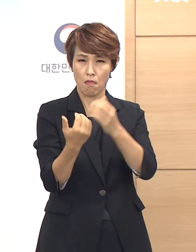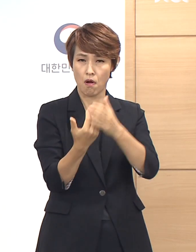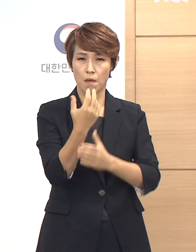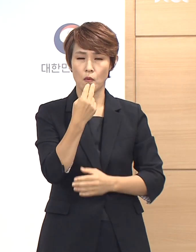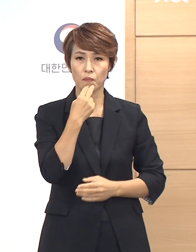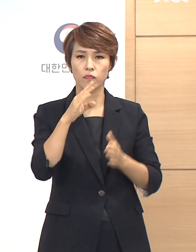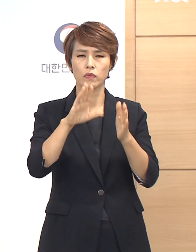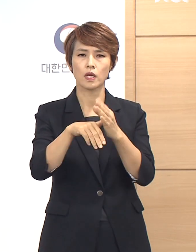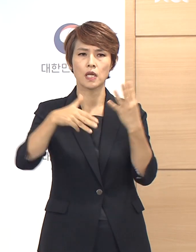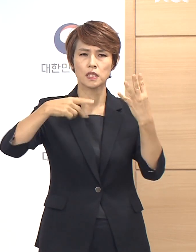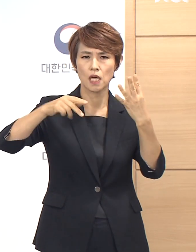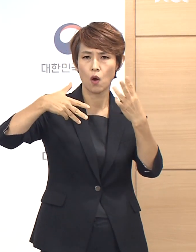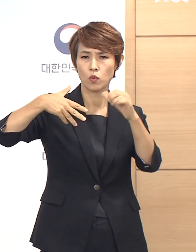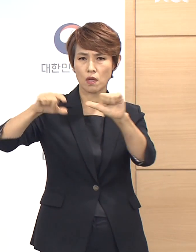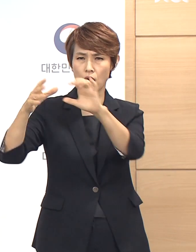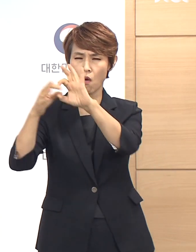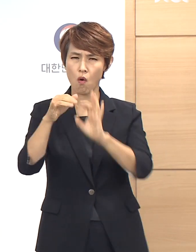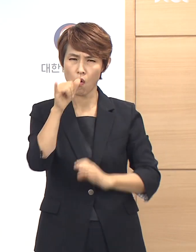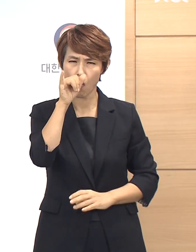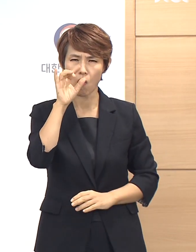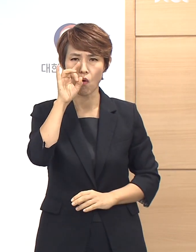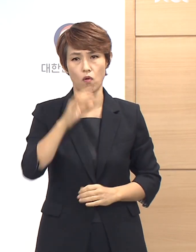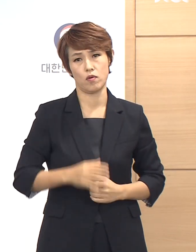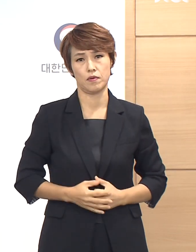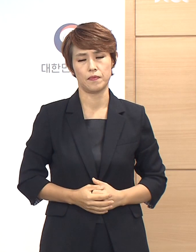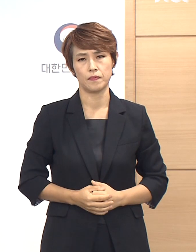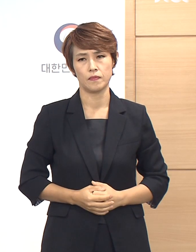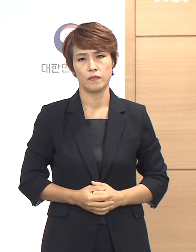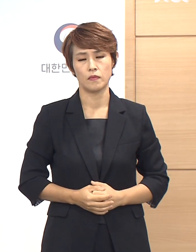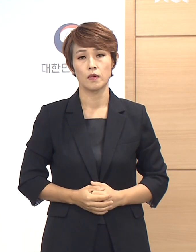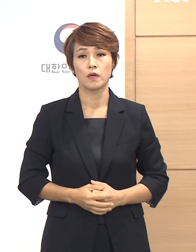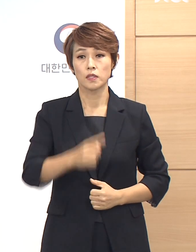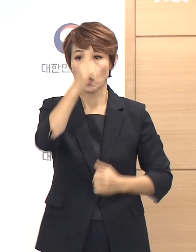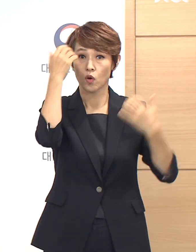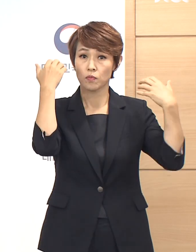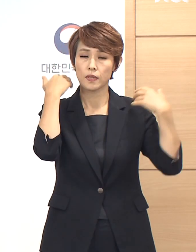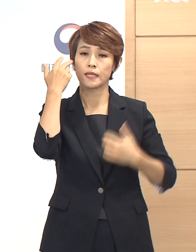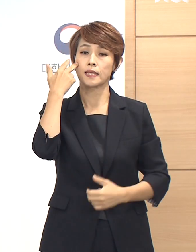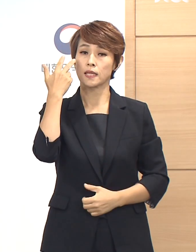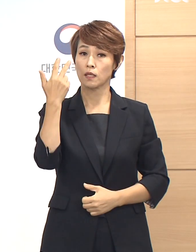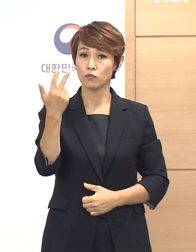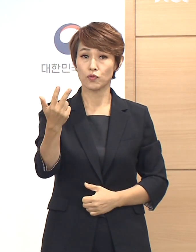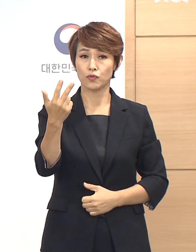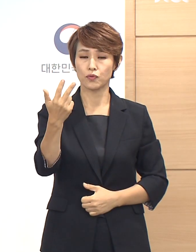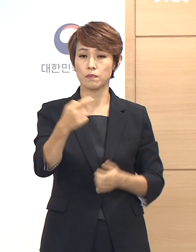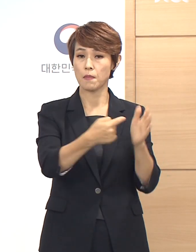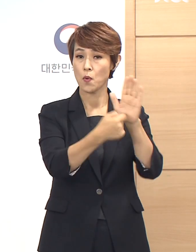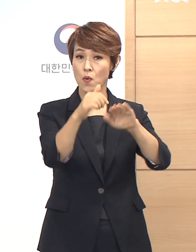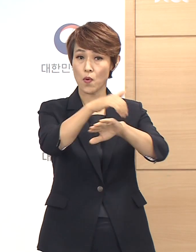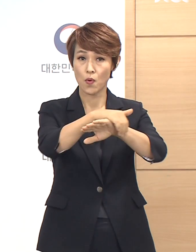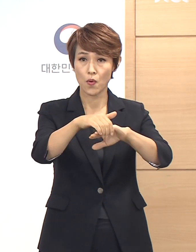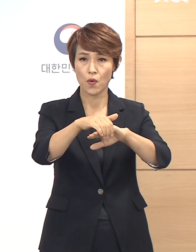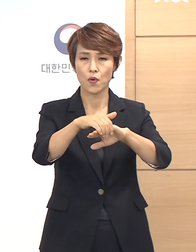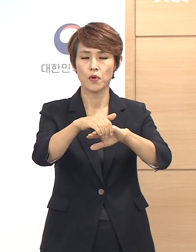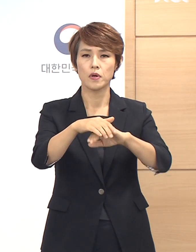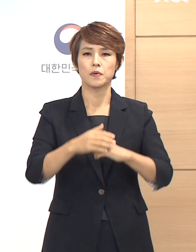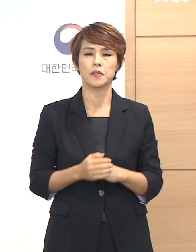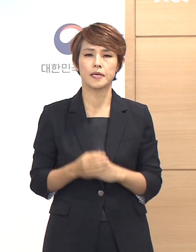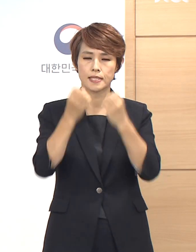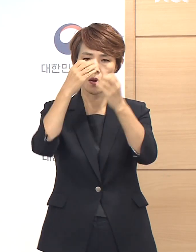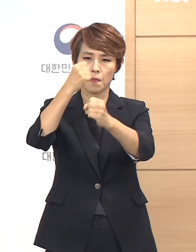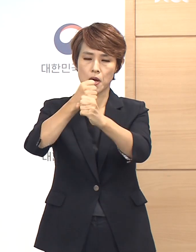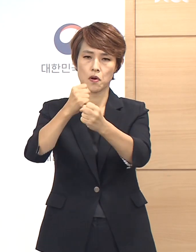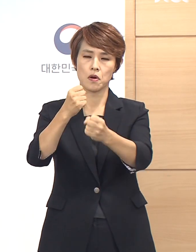한다는 것인지에 대한 설명 요청드립니다. 또한 정부가 다음 주에 발표할 예정인 계량 백신